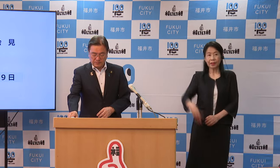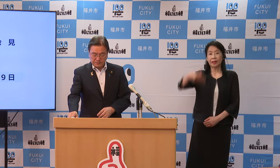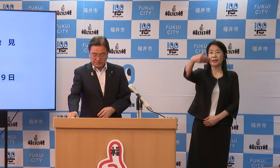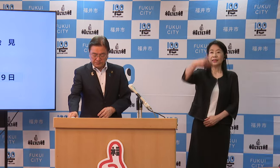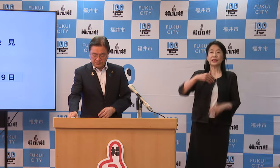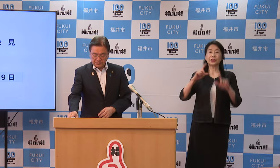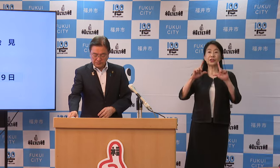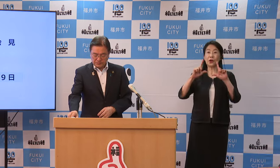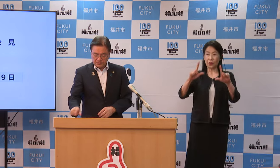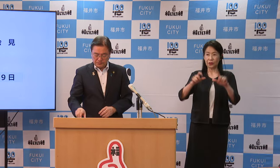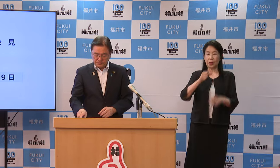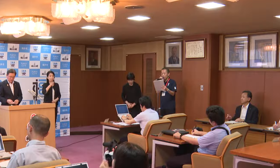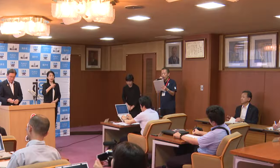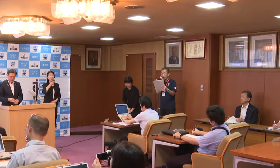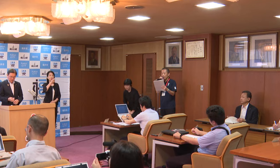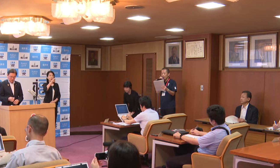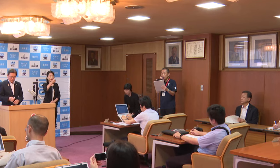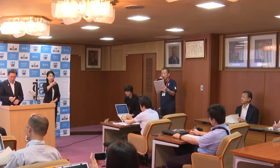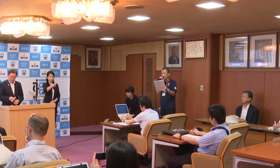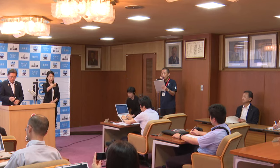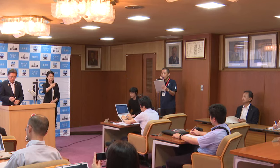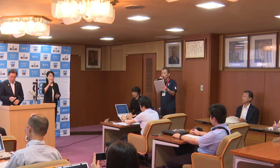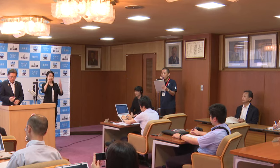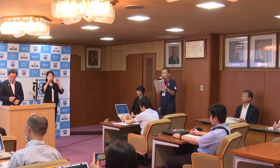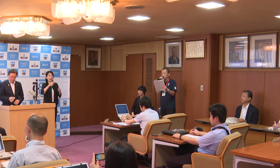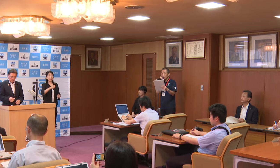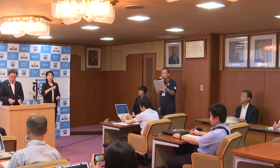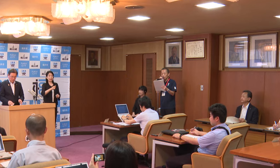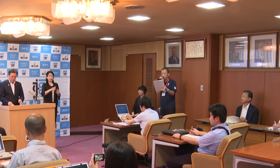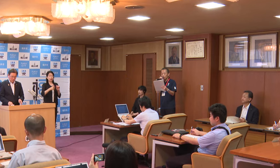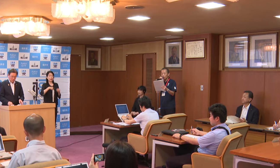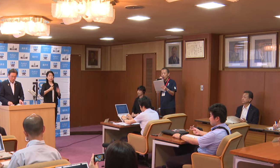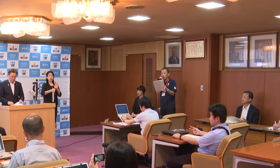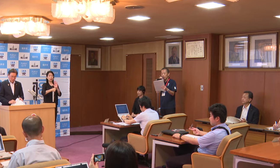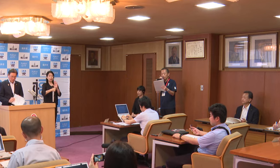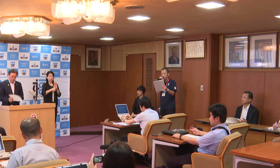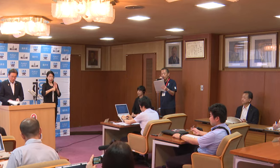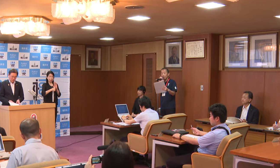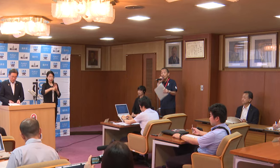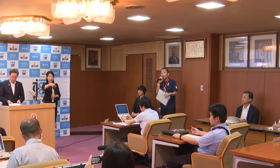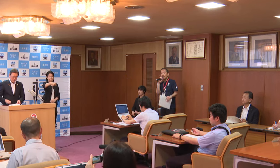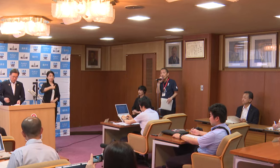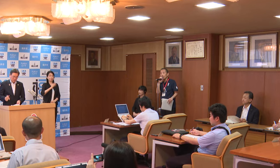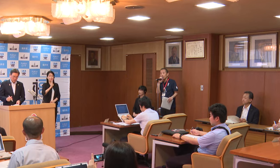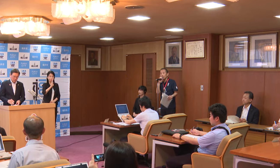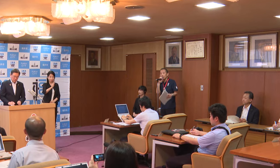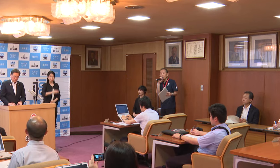ります。マイクをお渡ししますので、社名お名前などにご質問をお願いします。何かございますでしょう